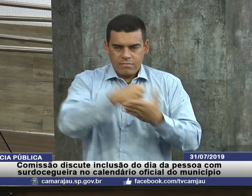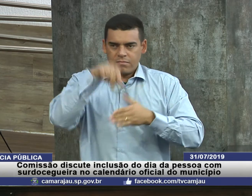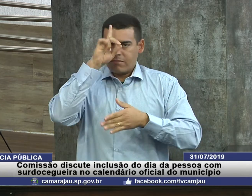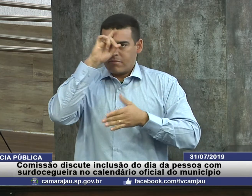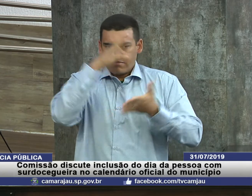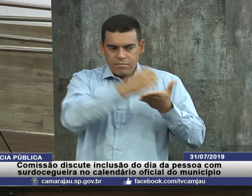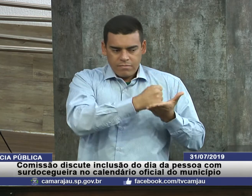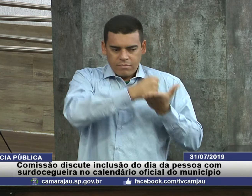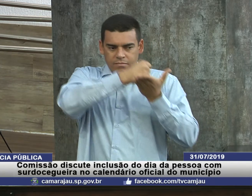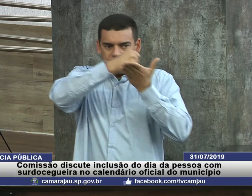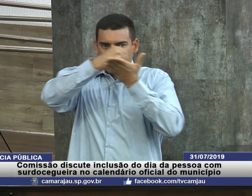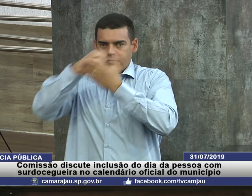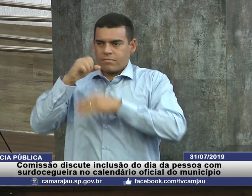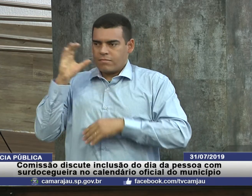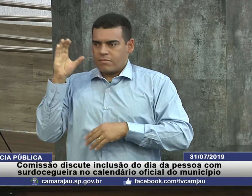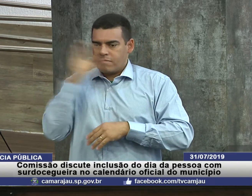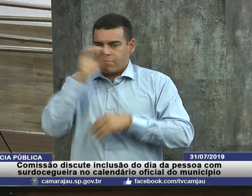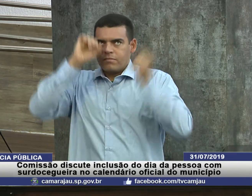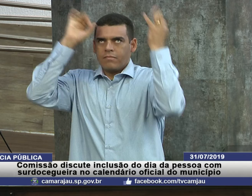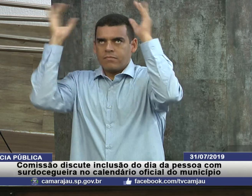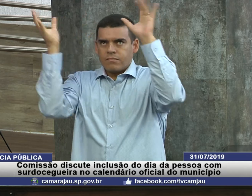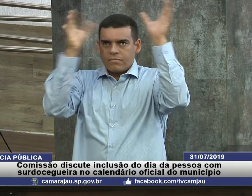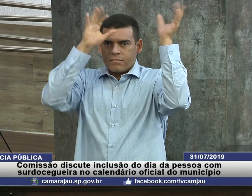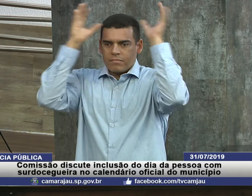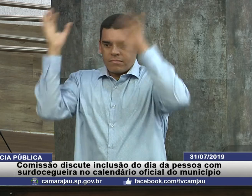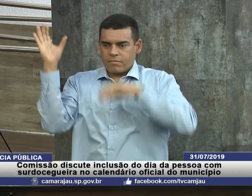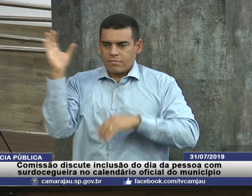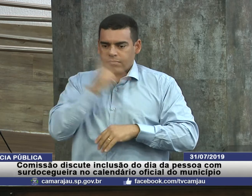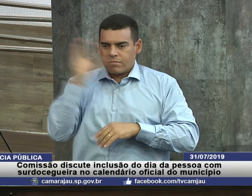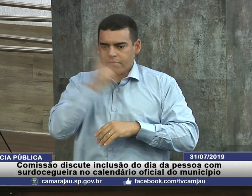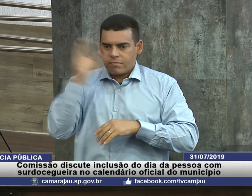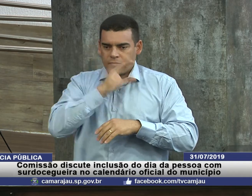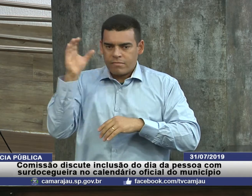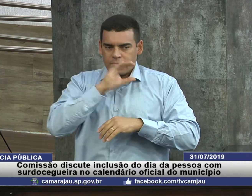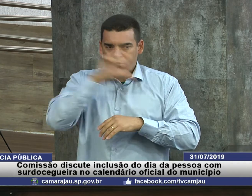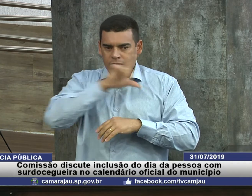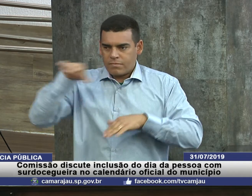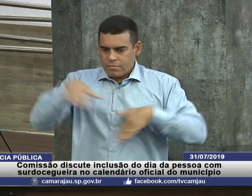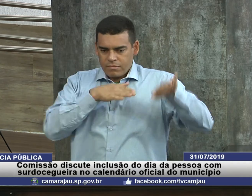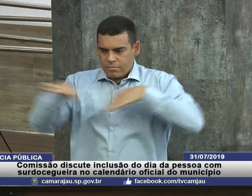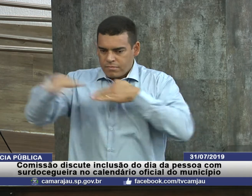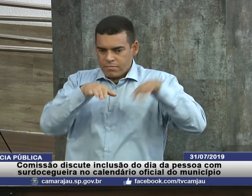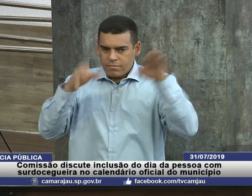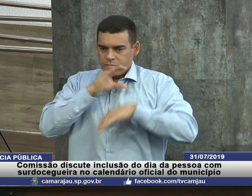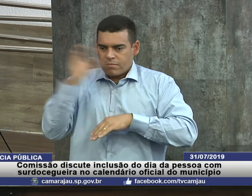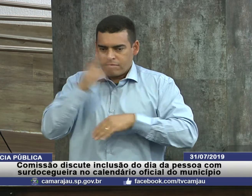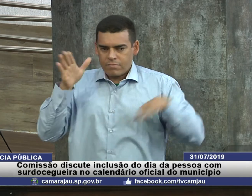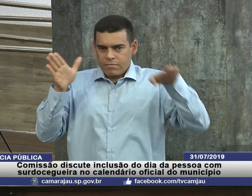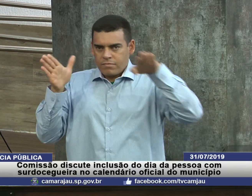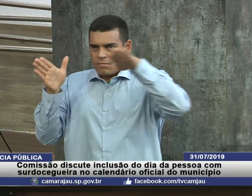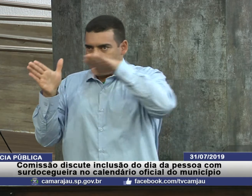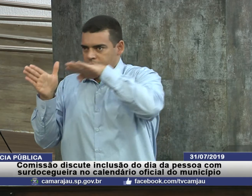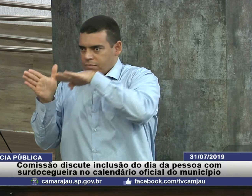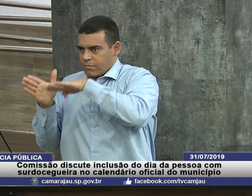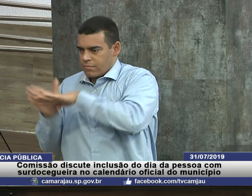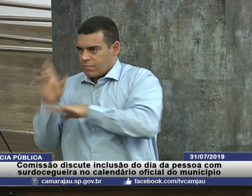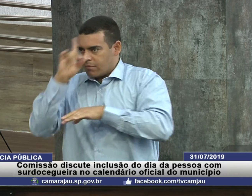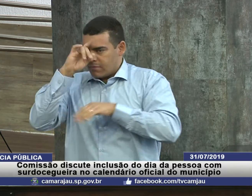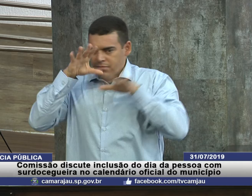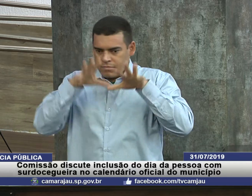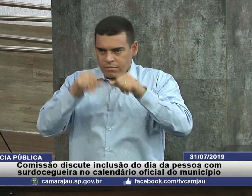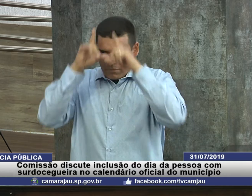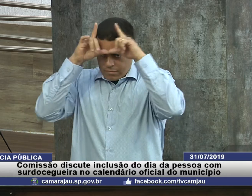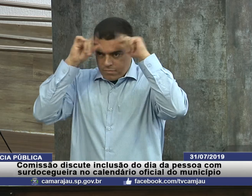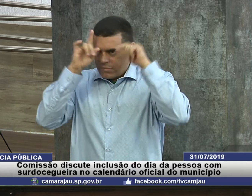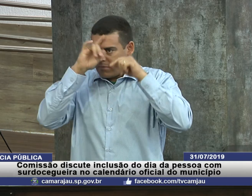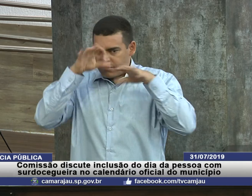todo esse desgaste, todo esse choro meu. Foi assim, um momento meio de angústia para minha mãe, né,